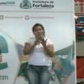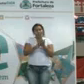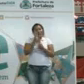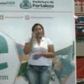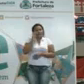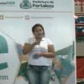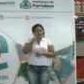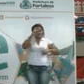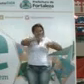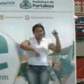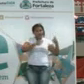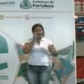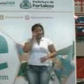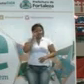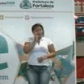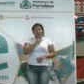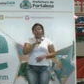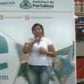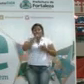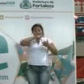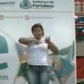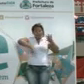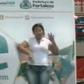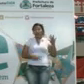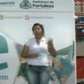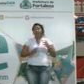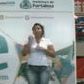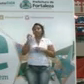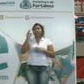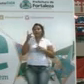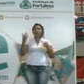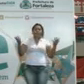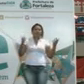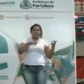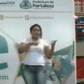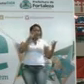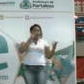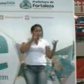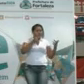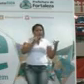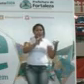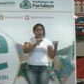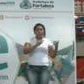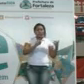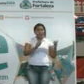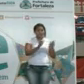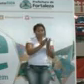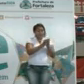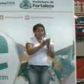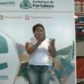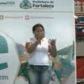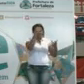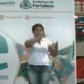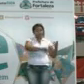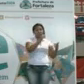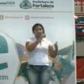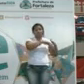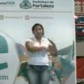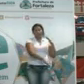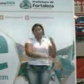cenas fortes assim. Ok, então o que é que tem lá de interessante? Se o pobre não presta, cheio de